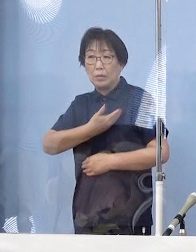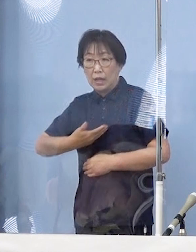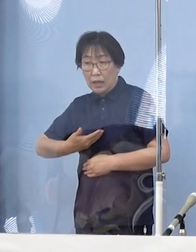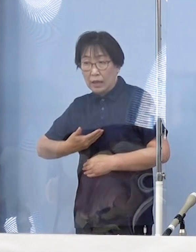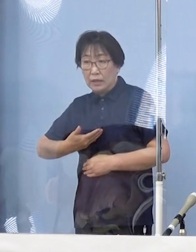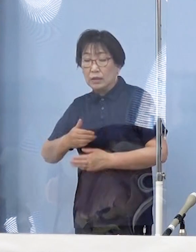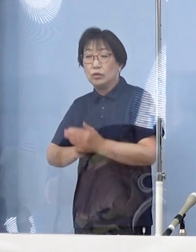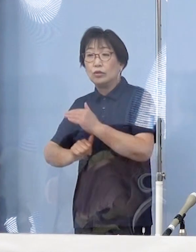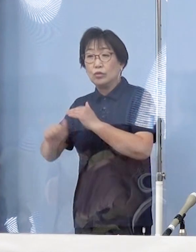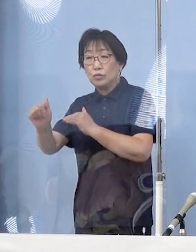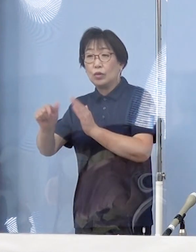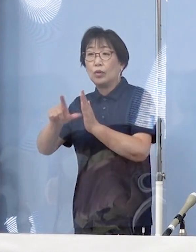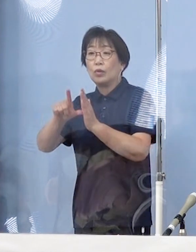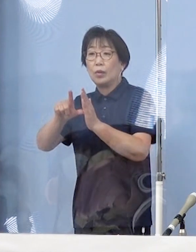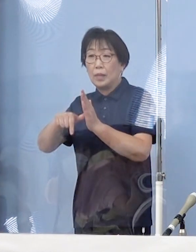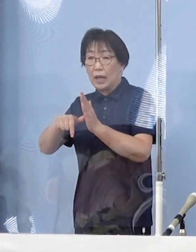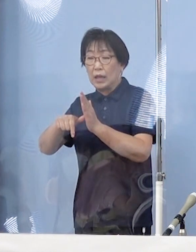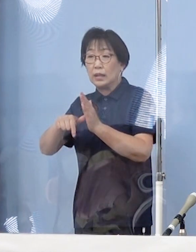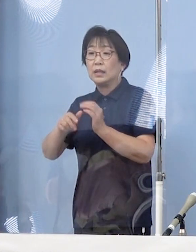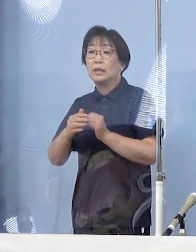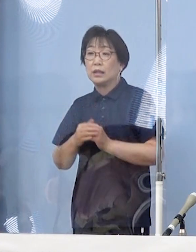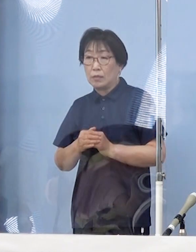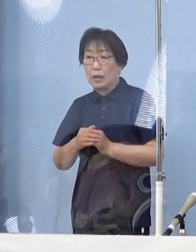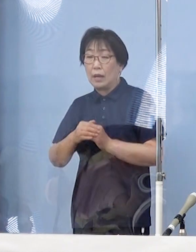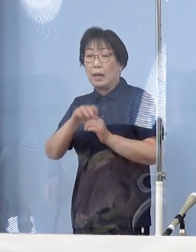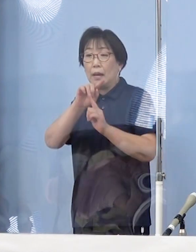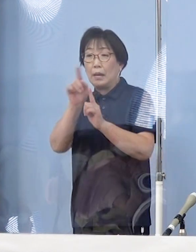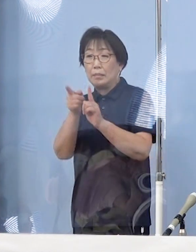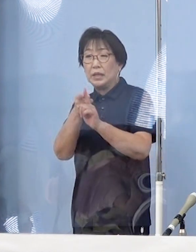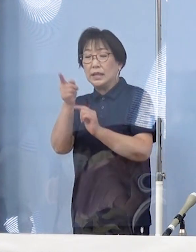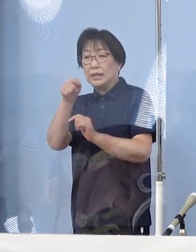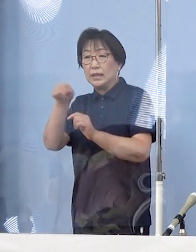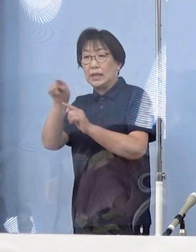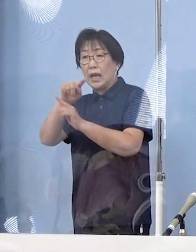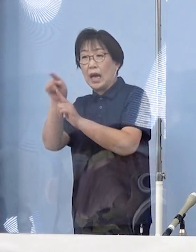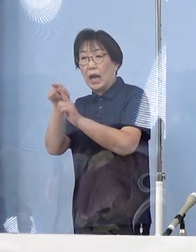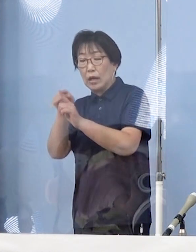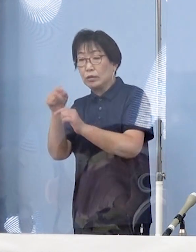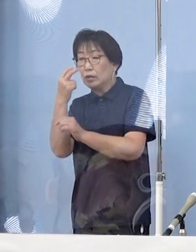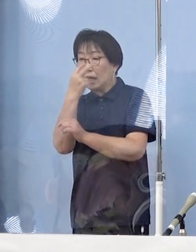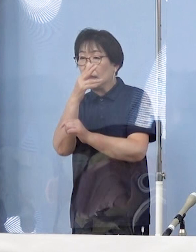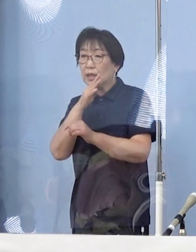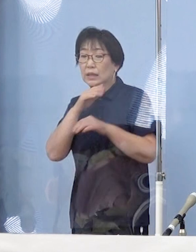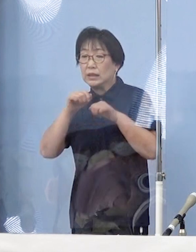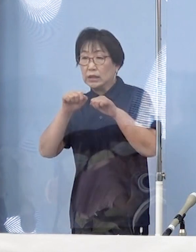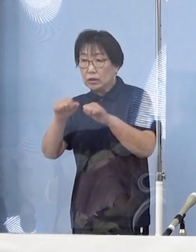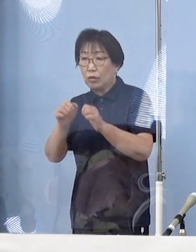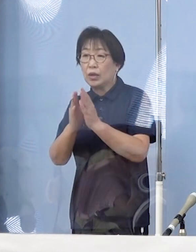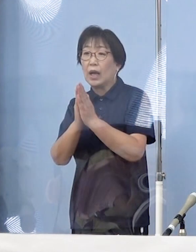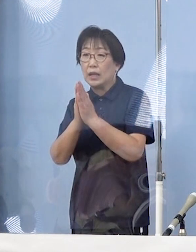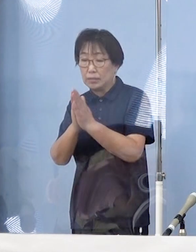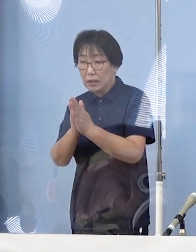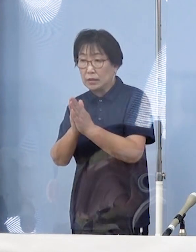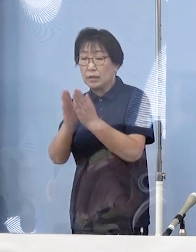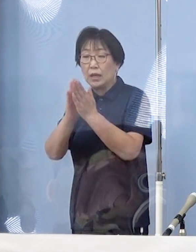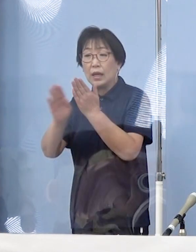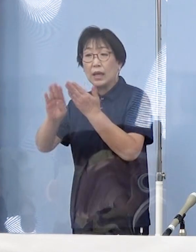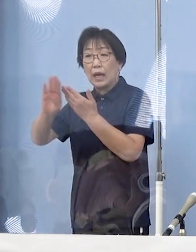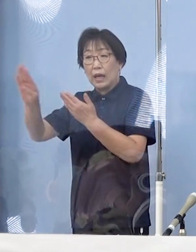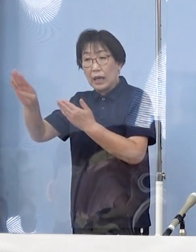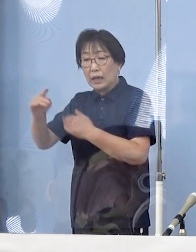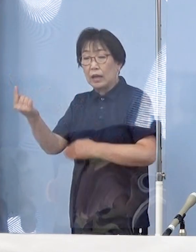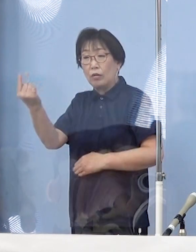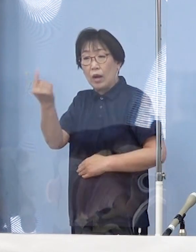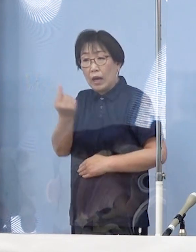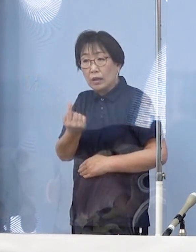張の場合には、県社への PCR 検査の実施をぜひお願いいたします。また、県外からの来訪者